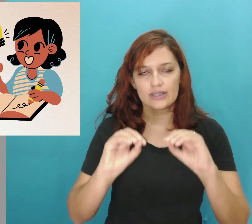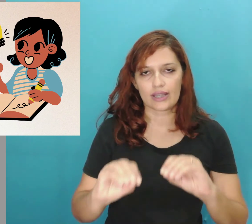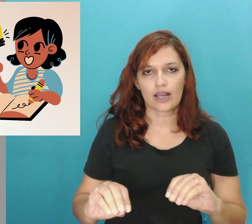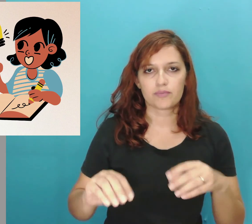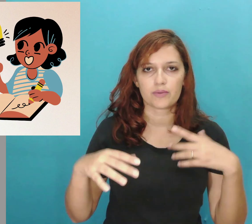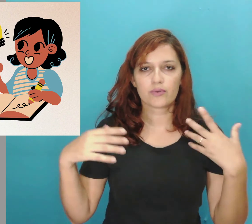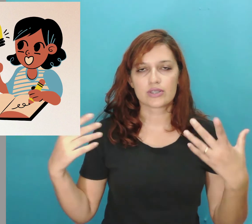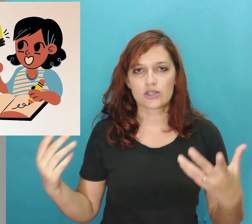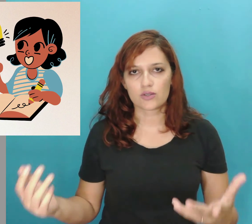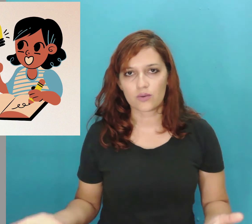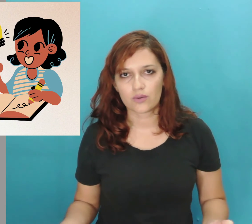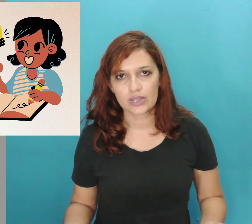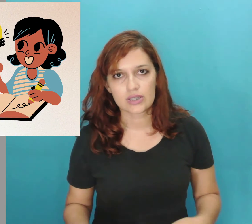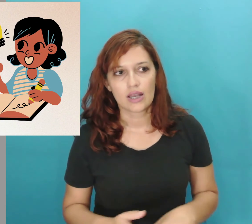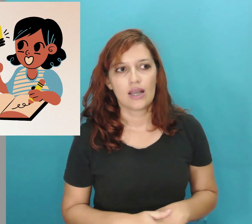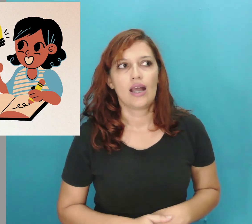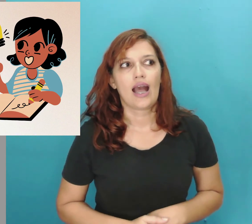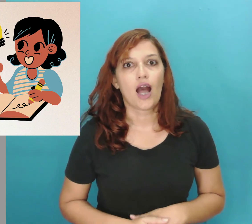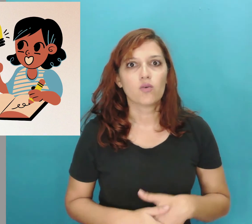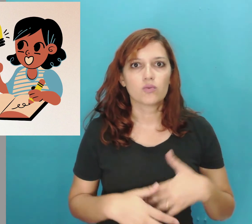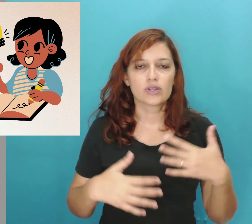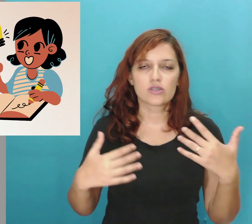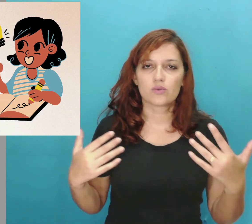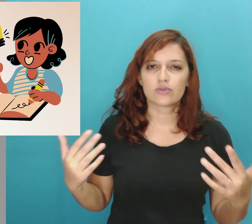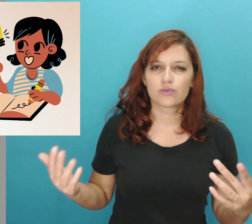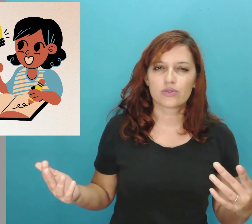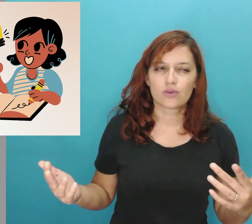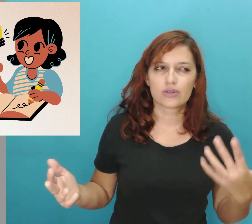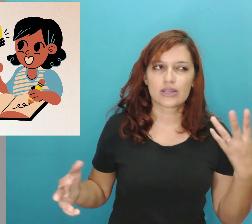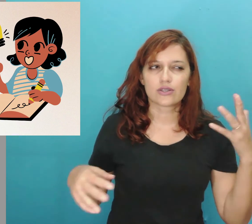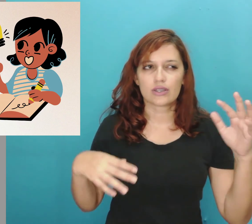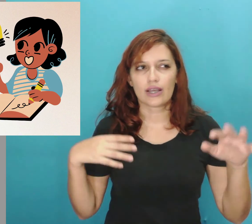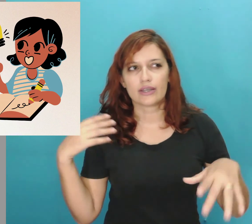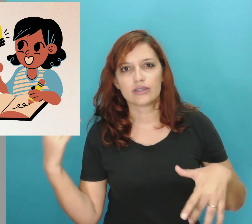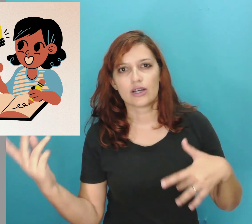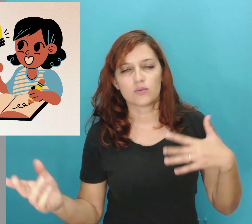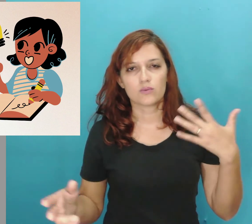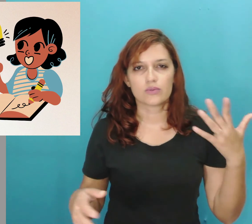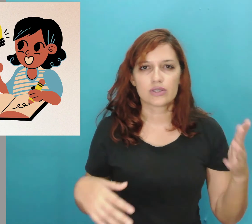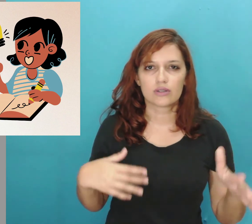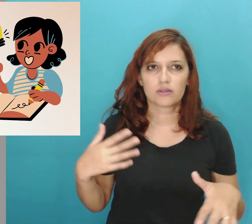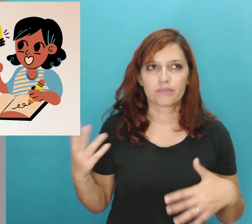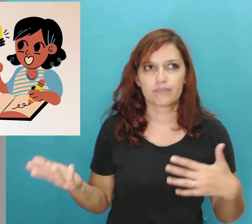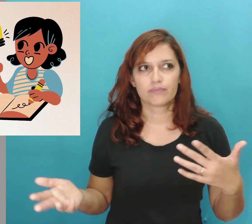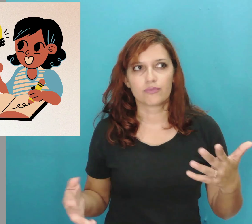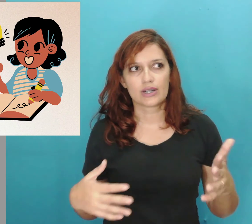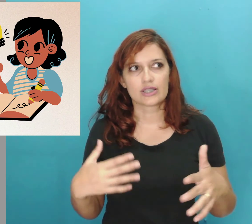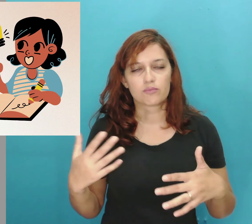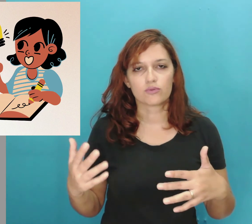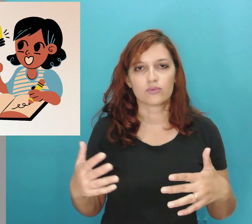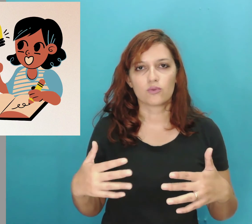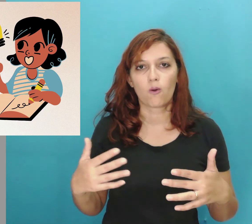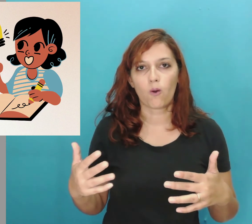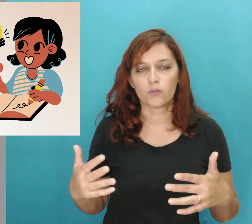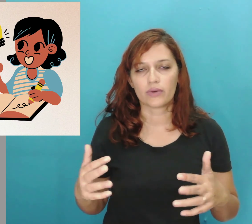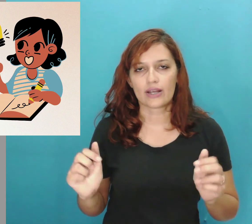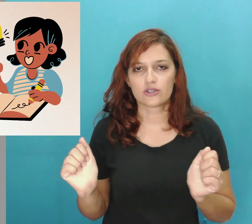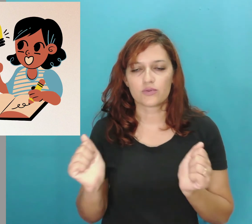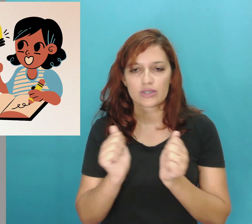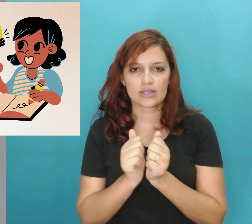acrescentar preposições. Algumas conjunções a gente ainda usa, por exemplo, com, a gente usa nesse